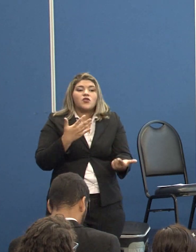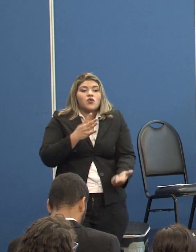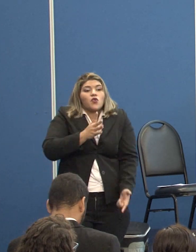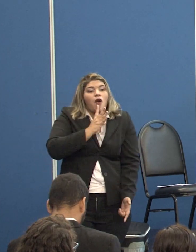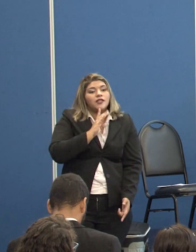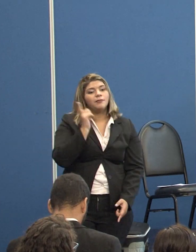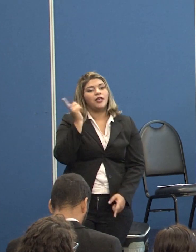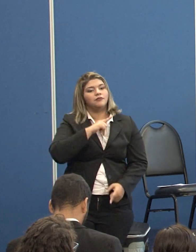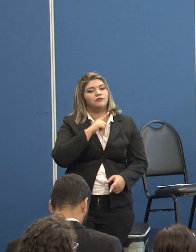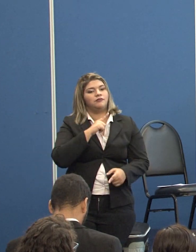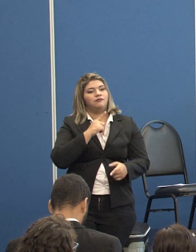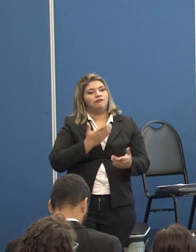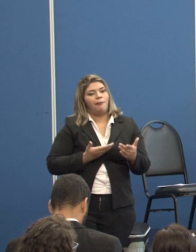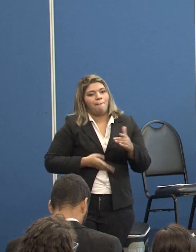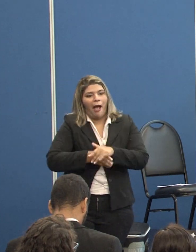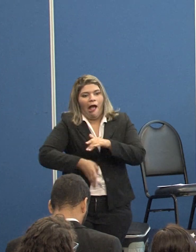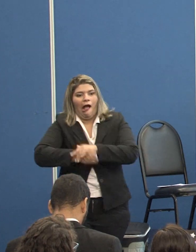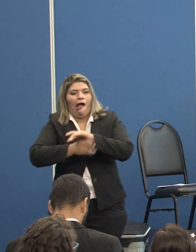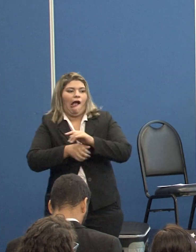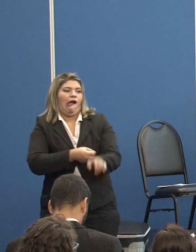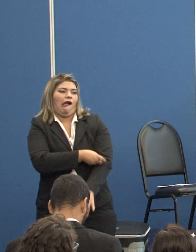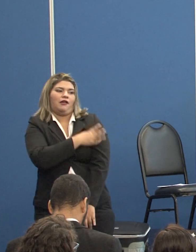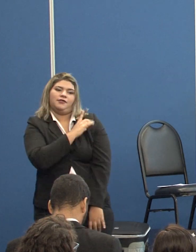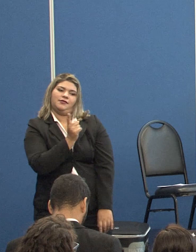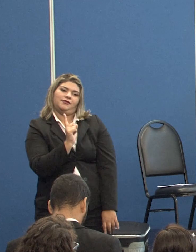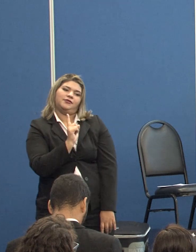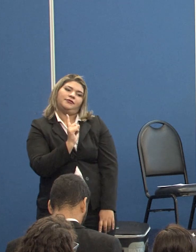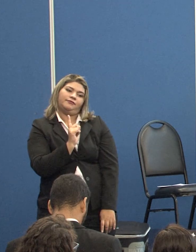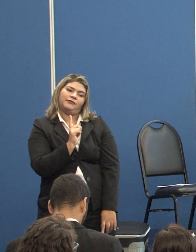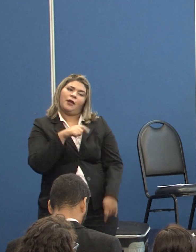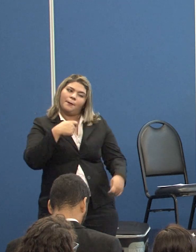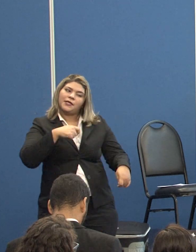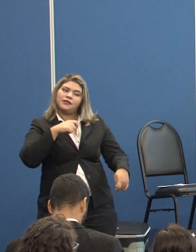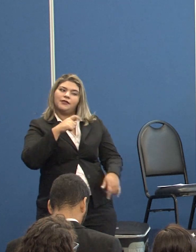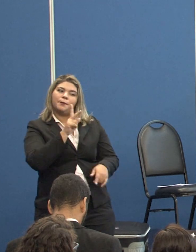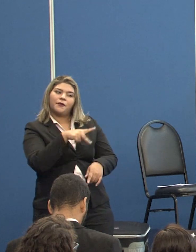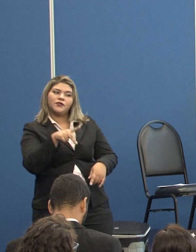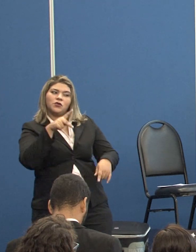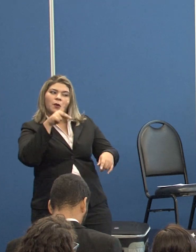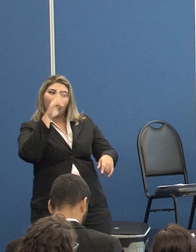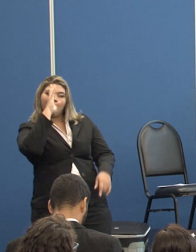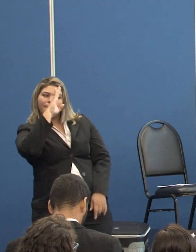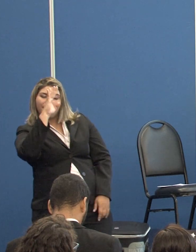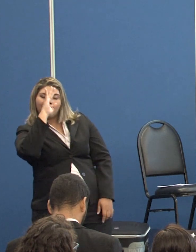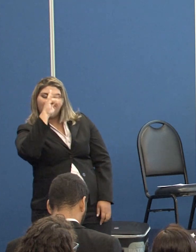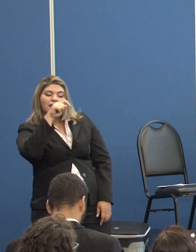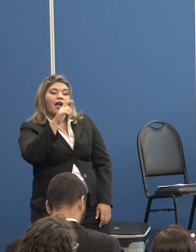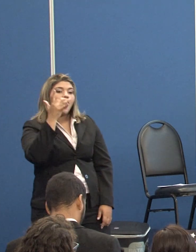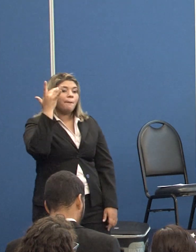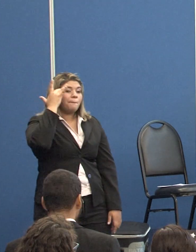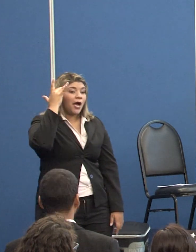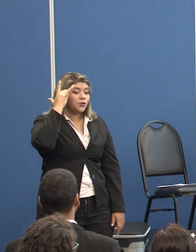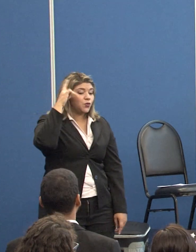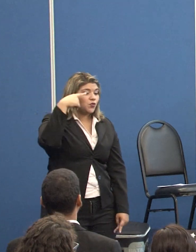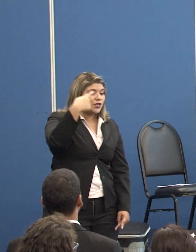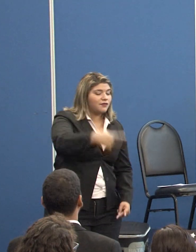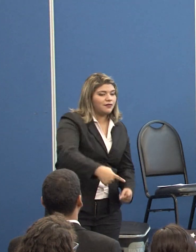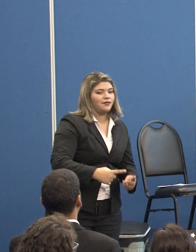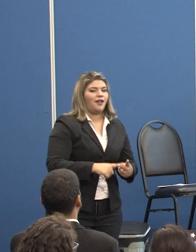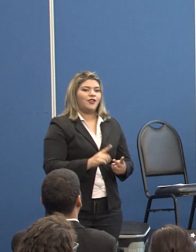necessário para atingir uma nova etapa. Então, a gente precisa pensar nessa questão de amadurecimento, da questão